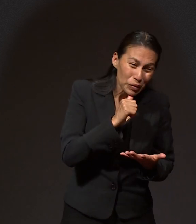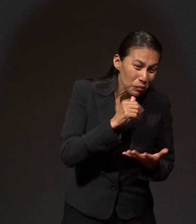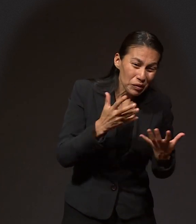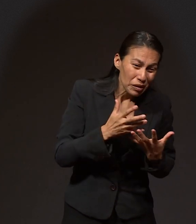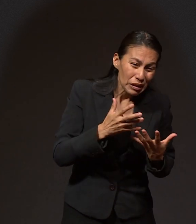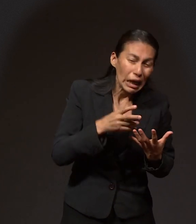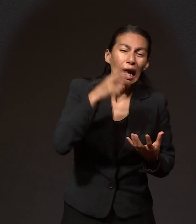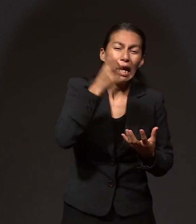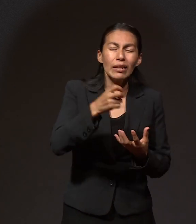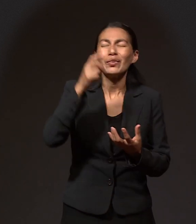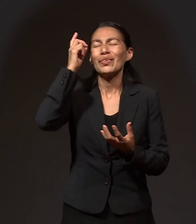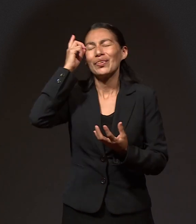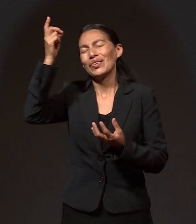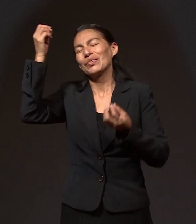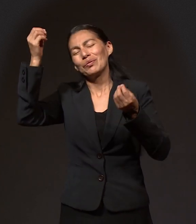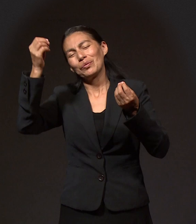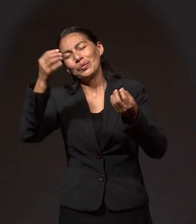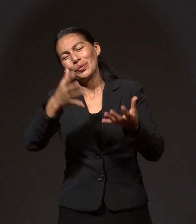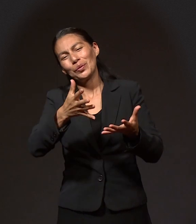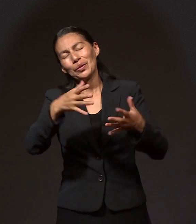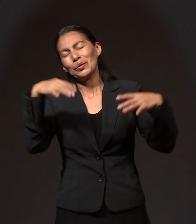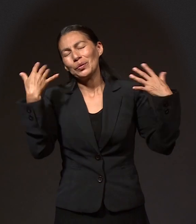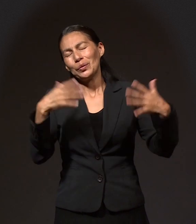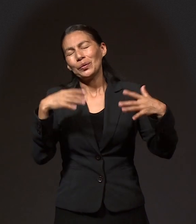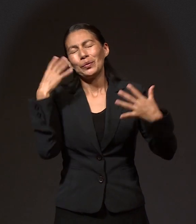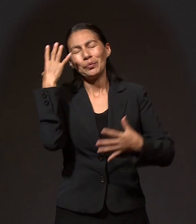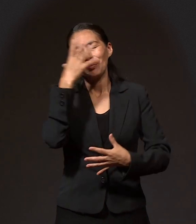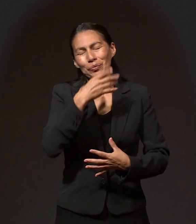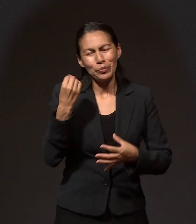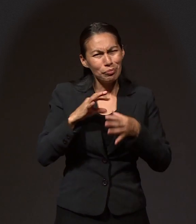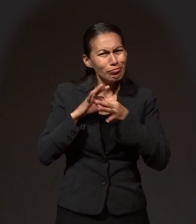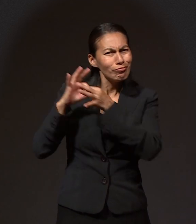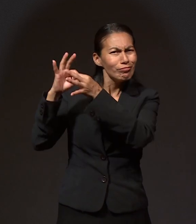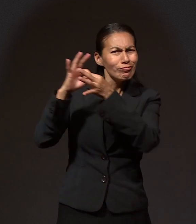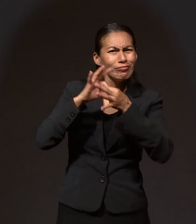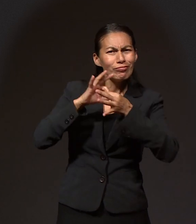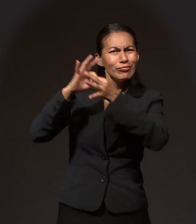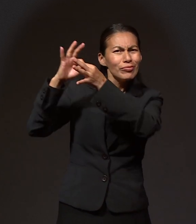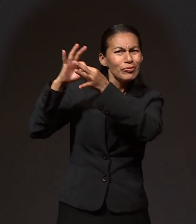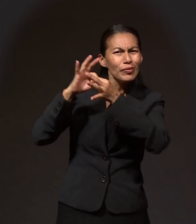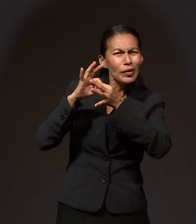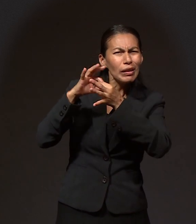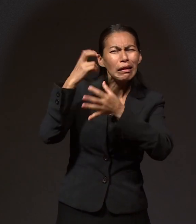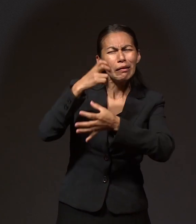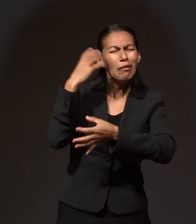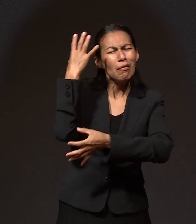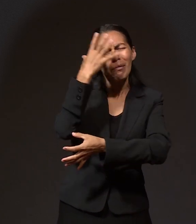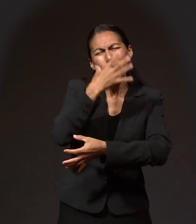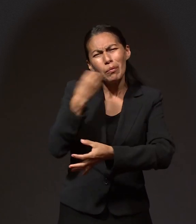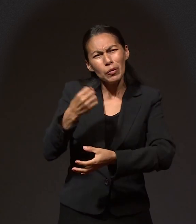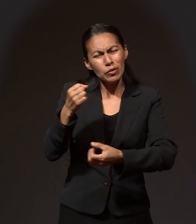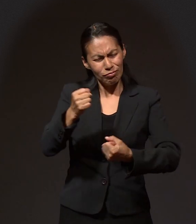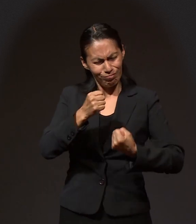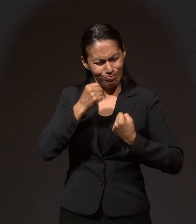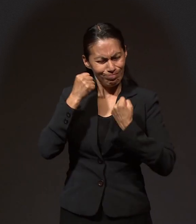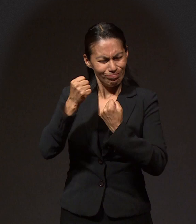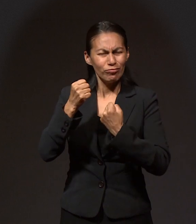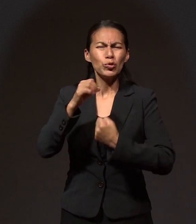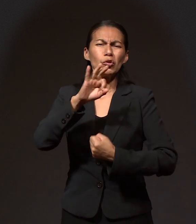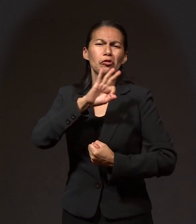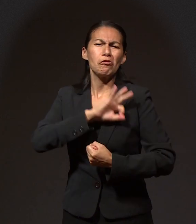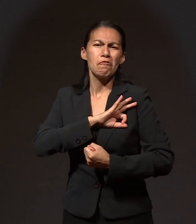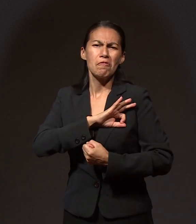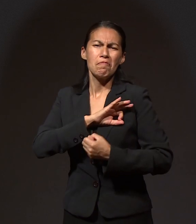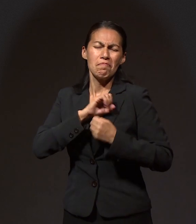es imposible hacer. de tal manera que esta colaboración hace más fuerte nuestra relación